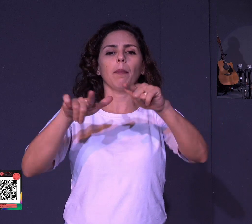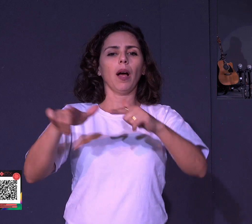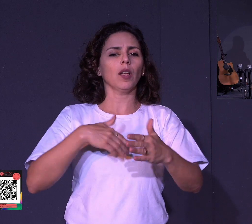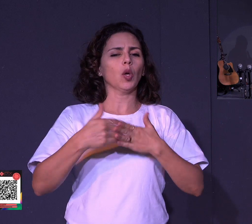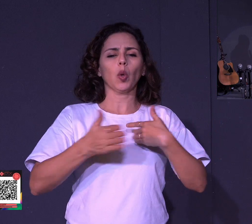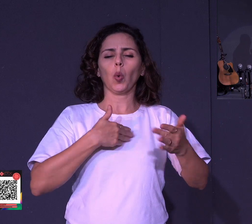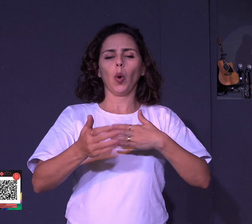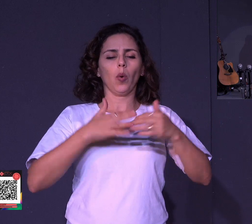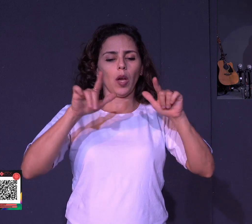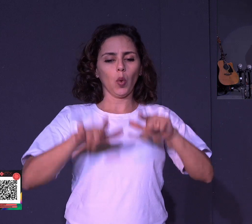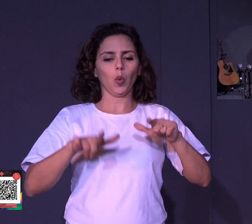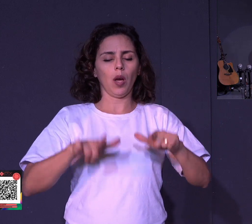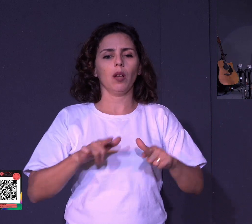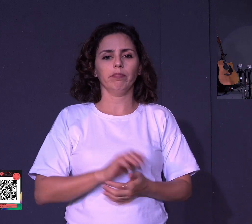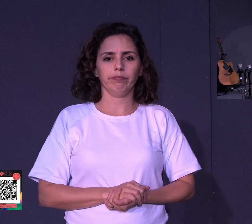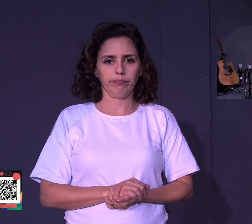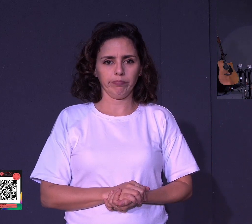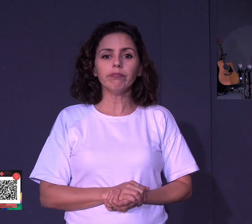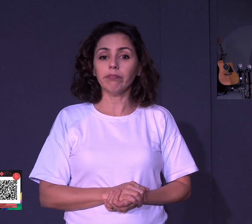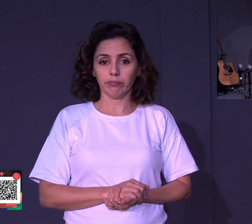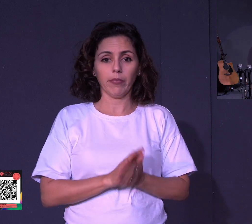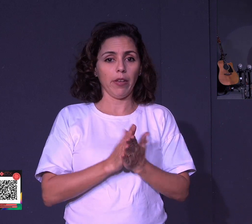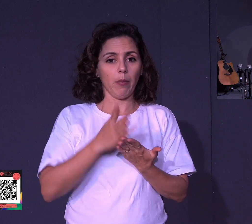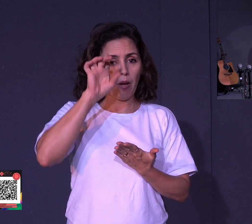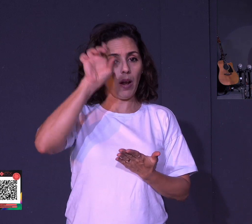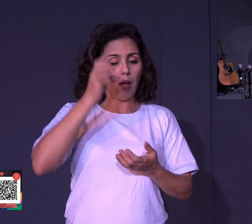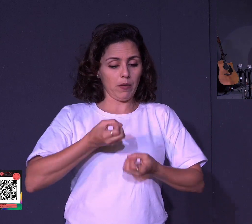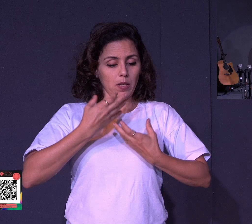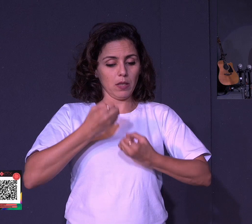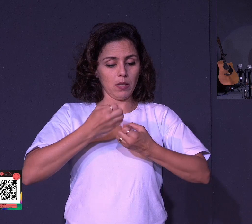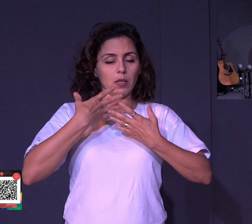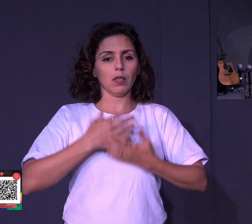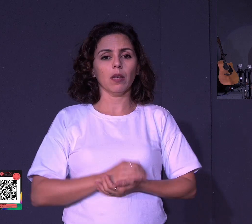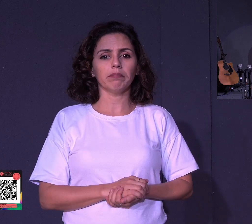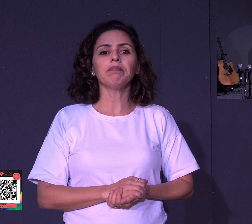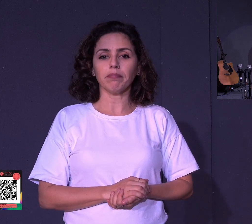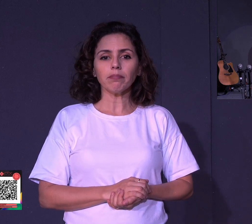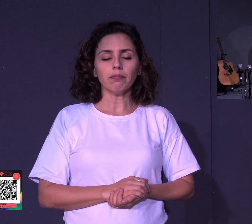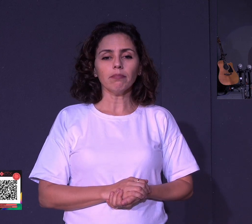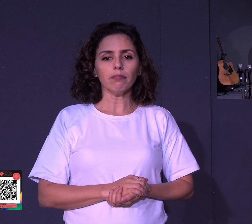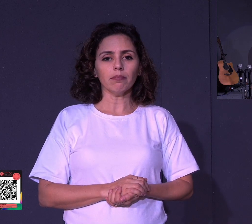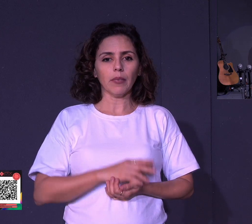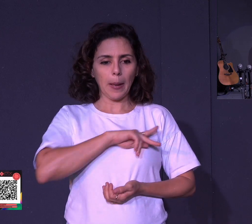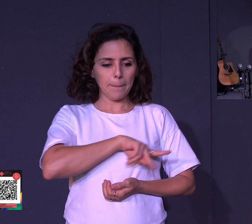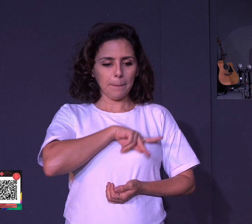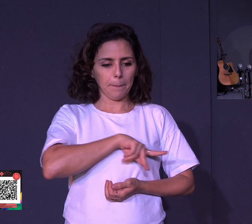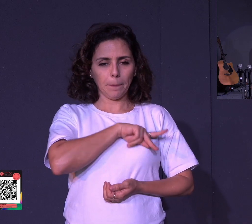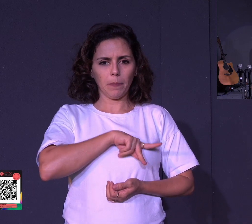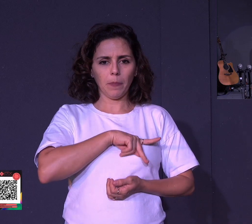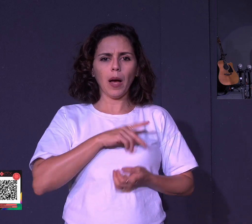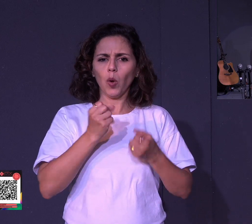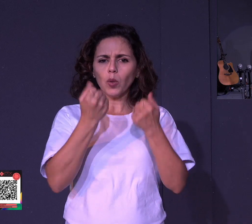Coerência. É isso que a palavra nos ensina a viver. Paulo disse assim, nesse cuidado com a mente, eu